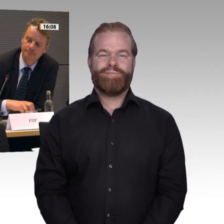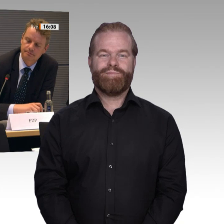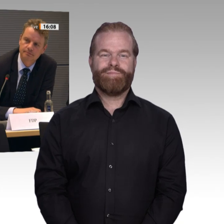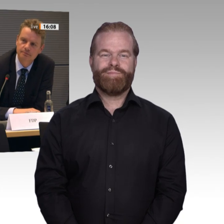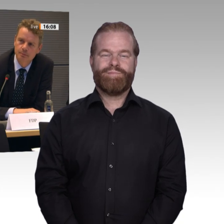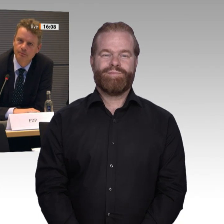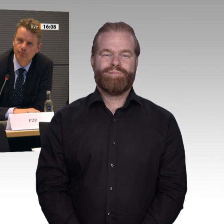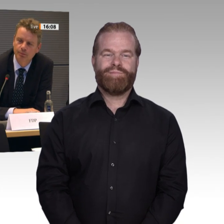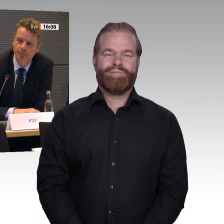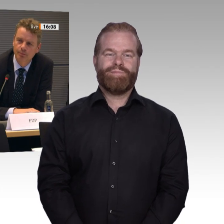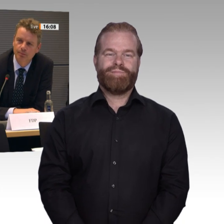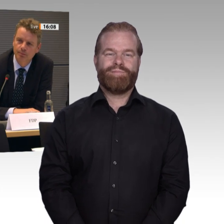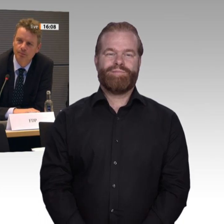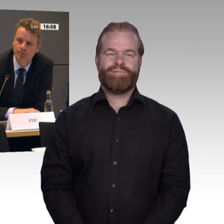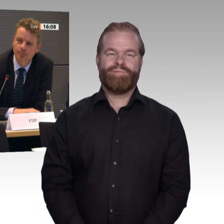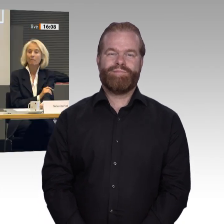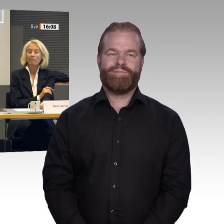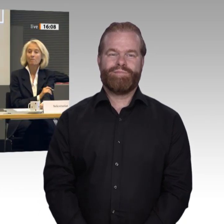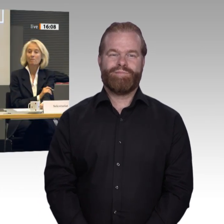Frau Bessenich, bitte.